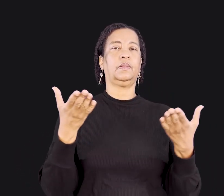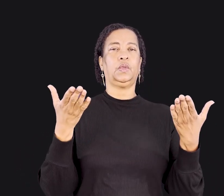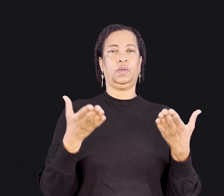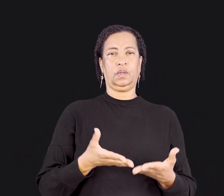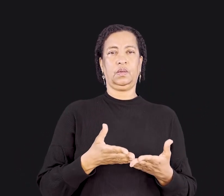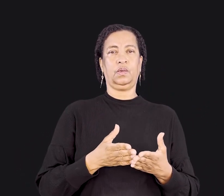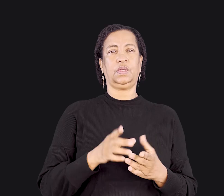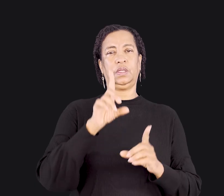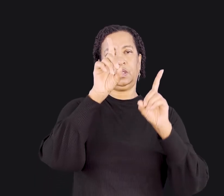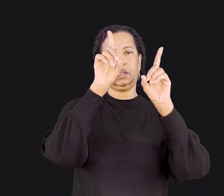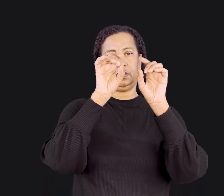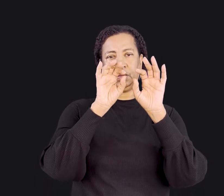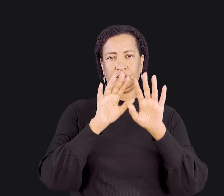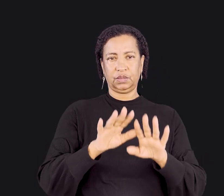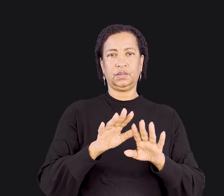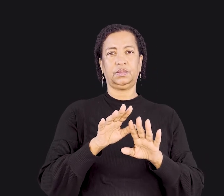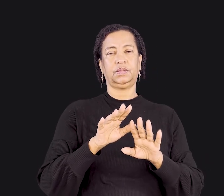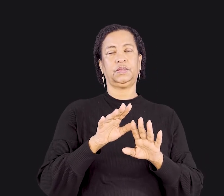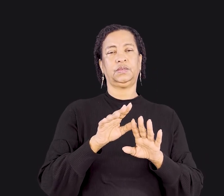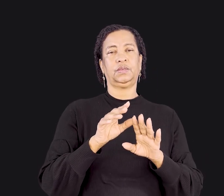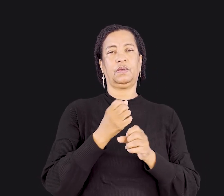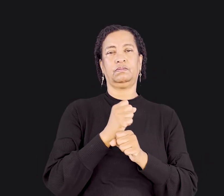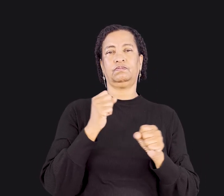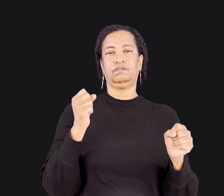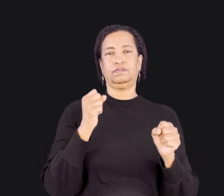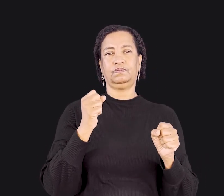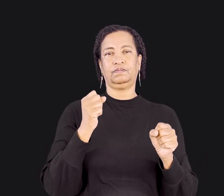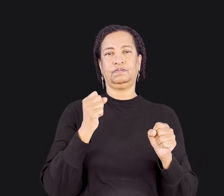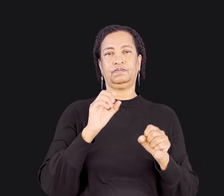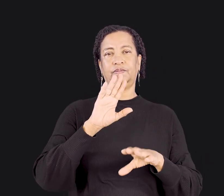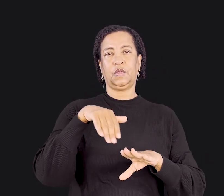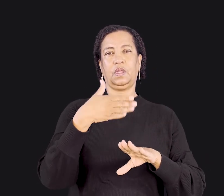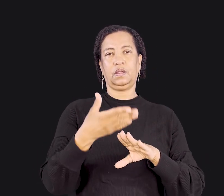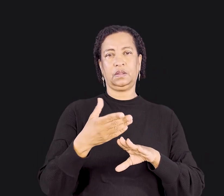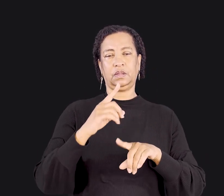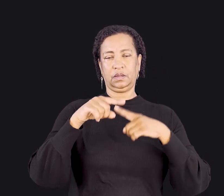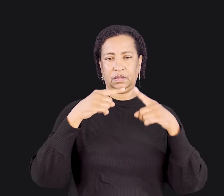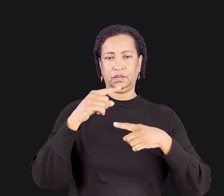agora. Que Deus possa lhe abençoar grandemente. Até o próximo.